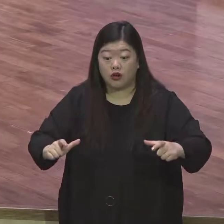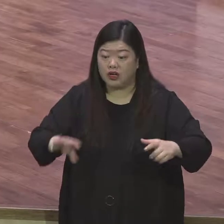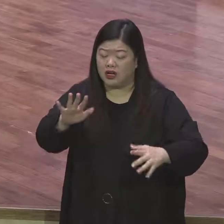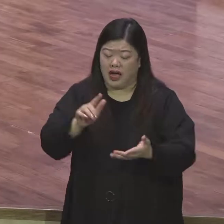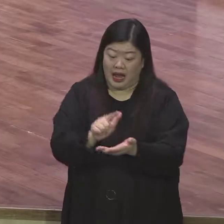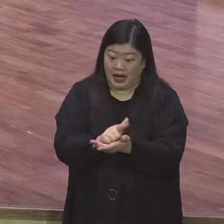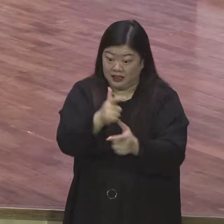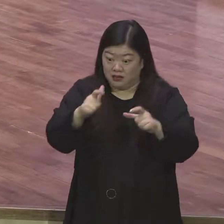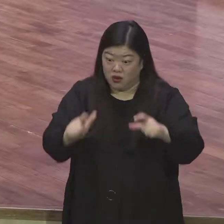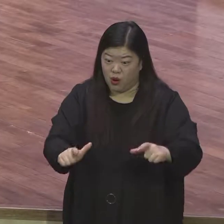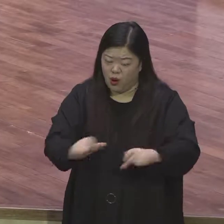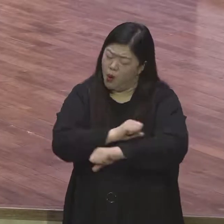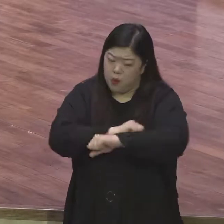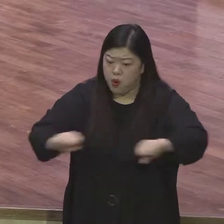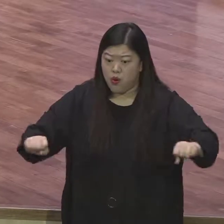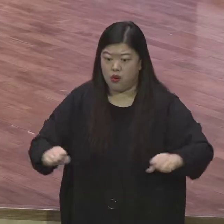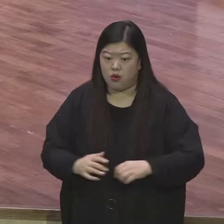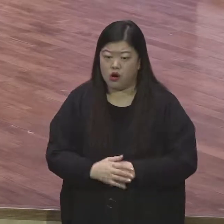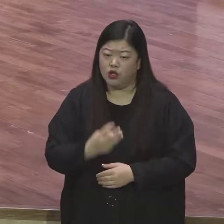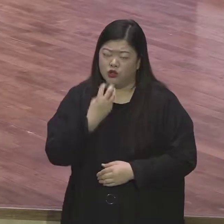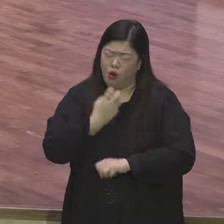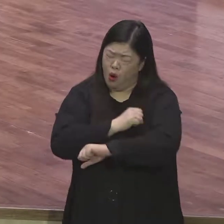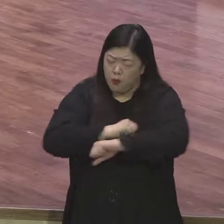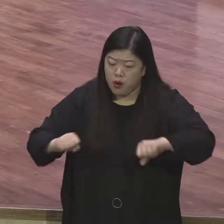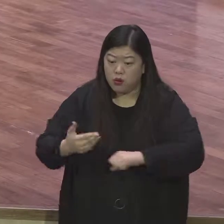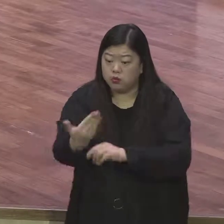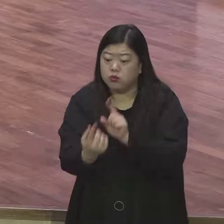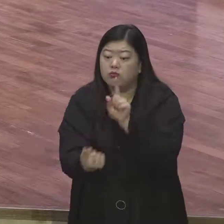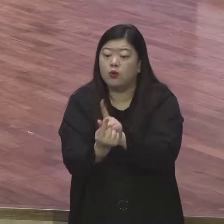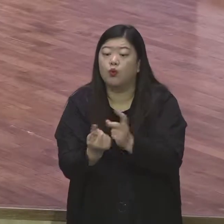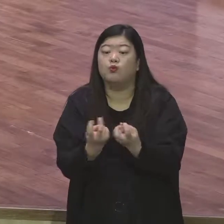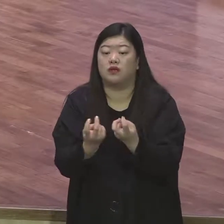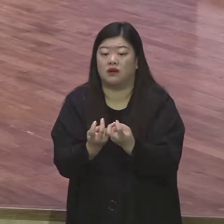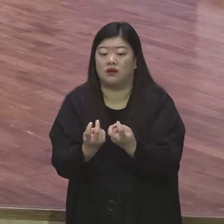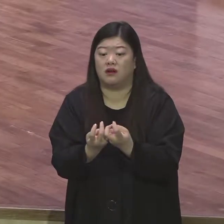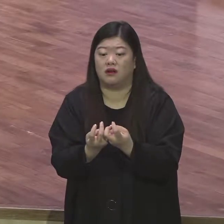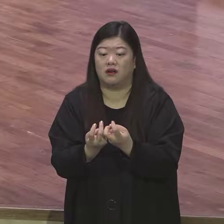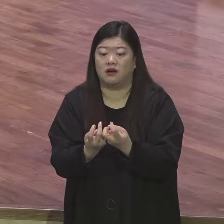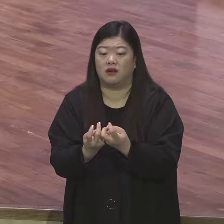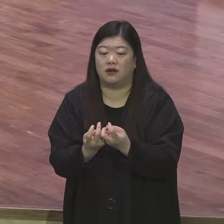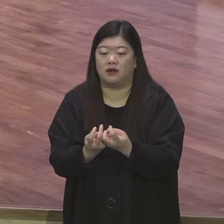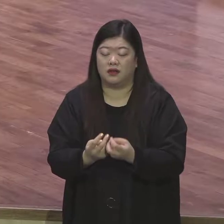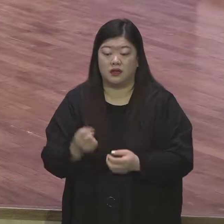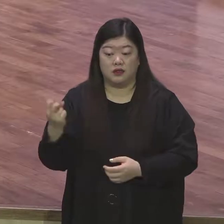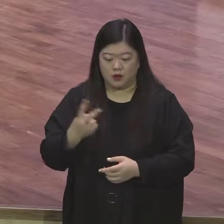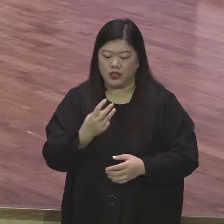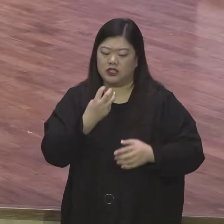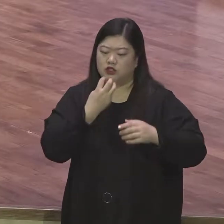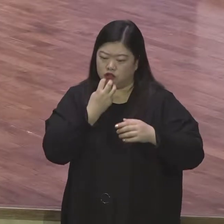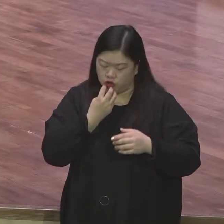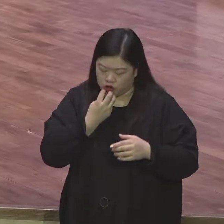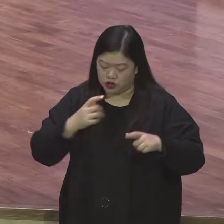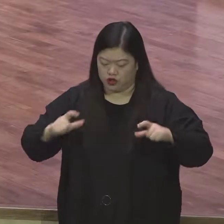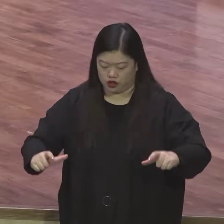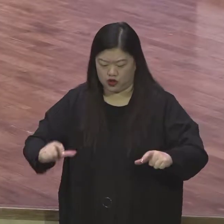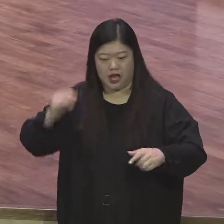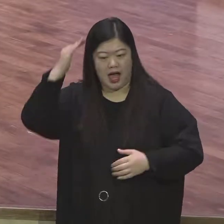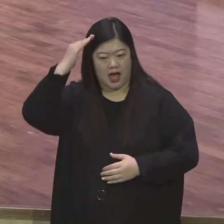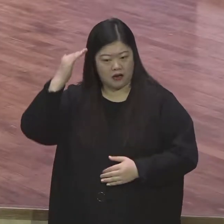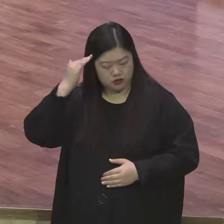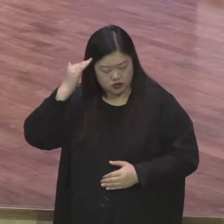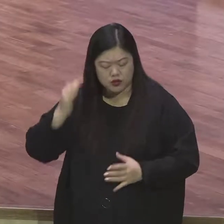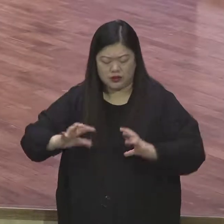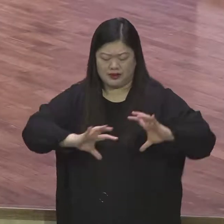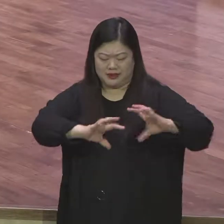수도권, 237 나라, 237개국 모든 나라, 모든 종족에게